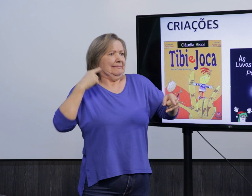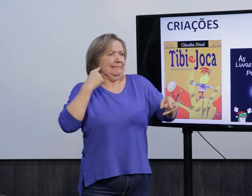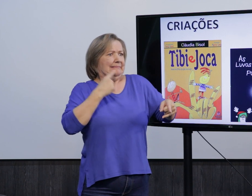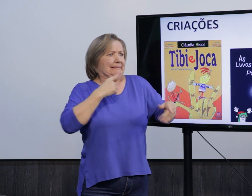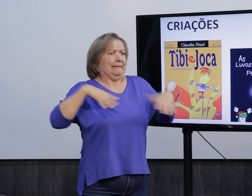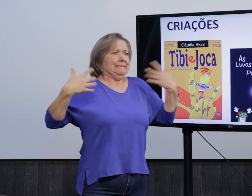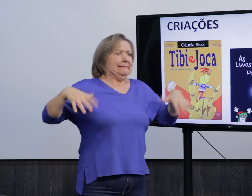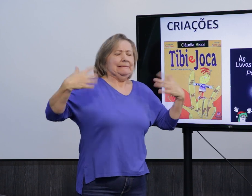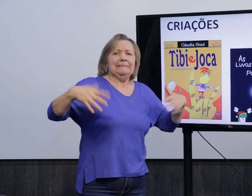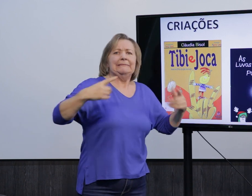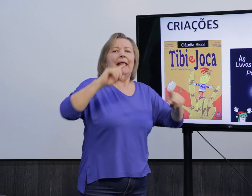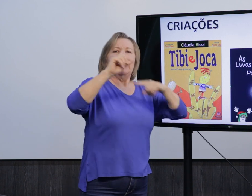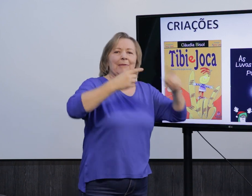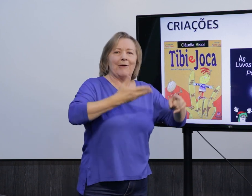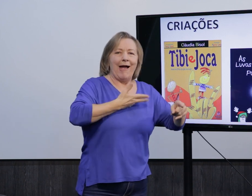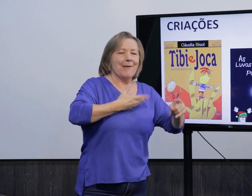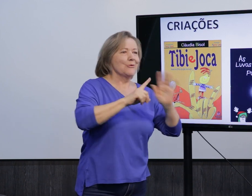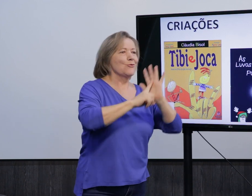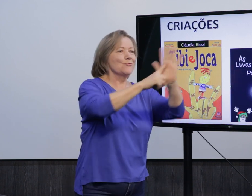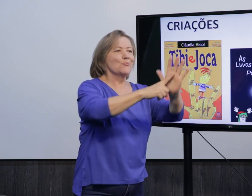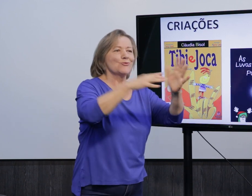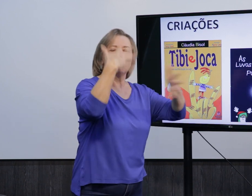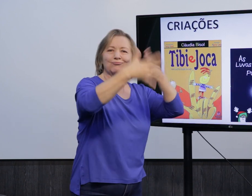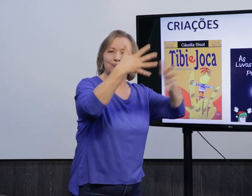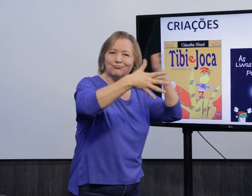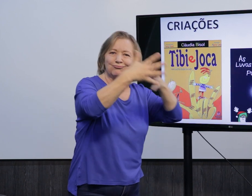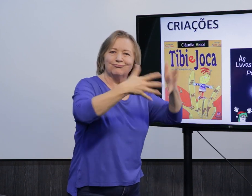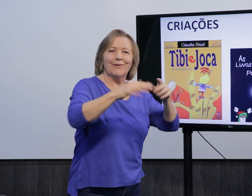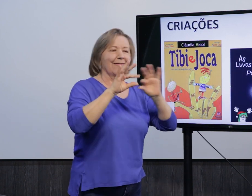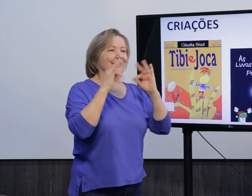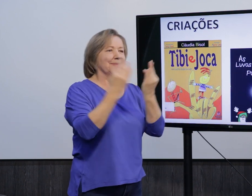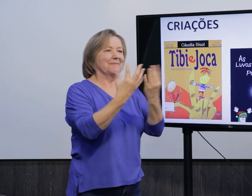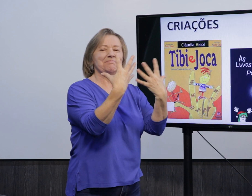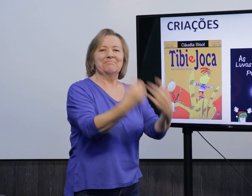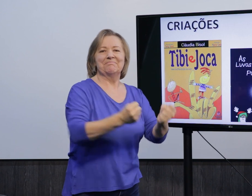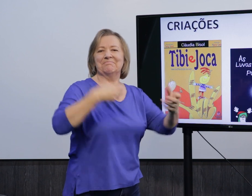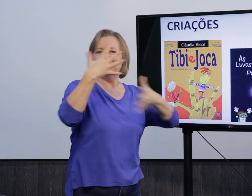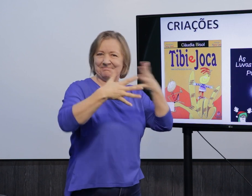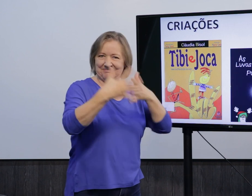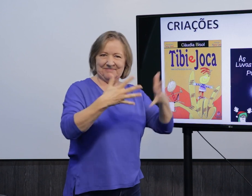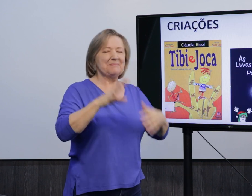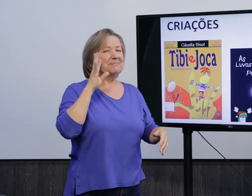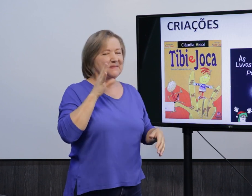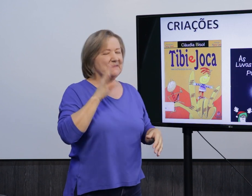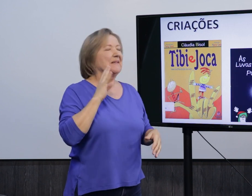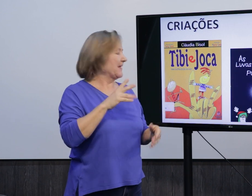fica assustada quando descobre A surdez do filho aí depois um amigo mostra a língua de sinais A Família aceita e é bem legal